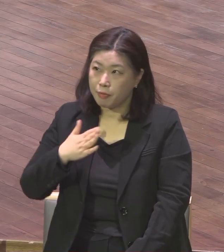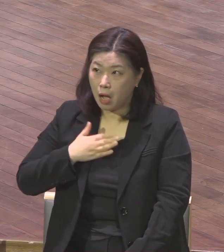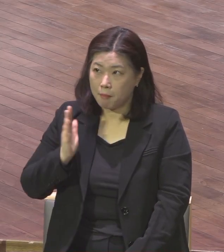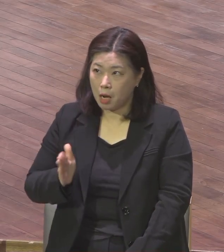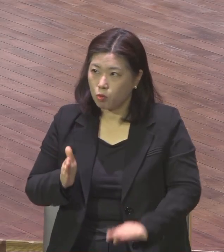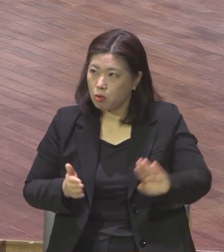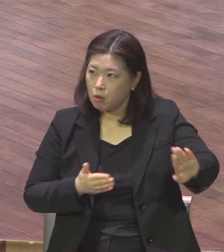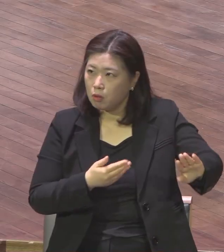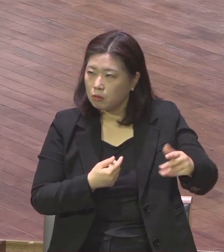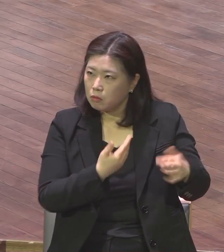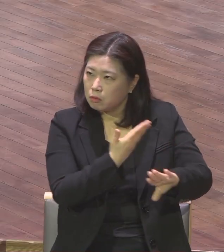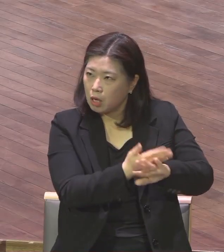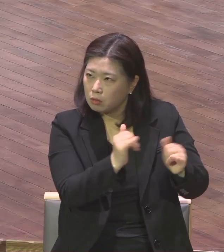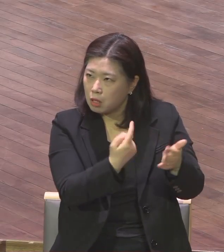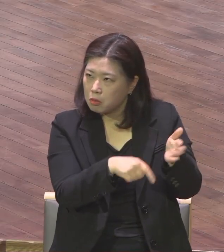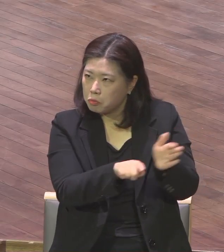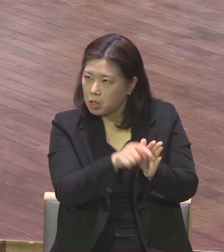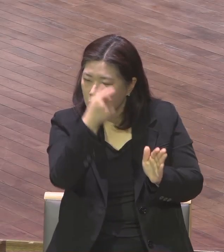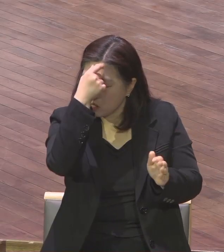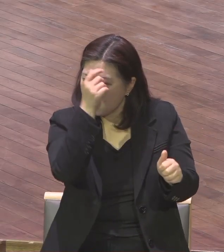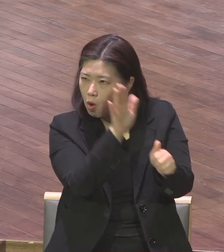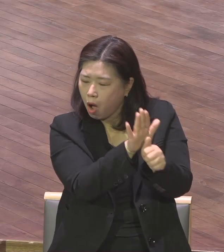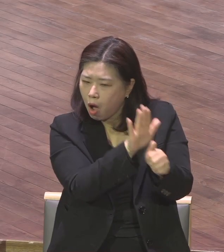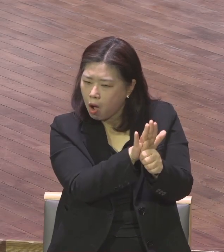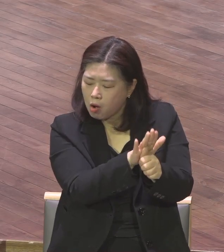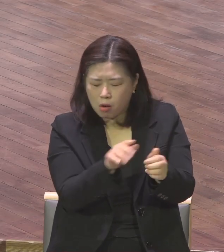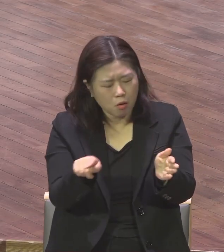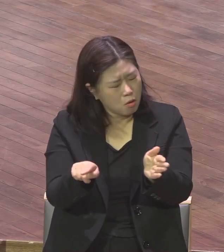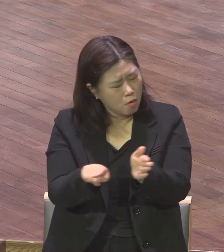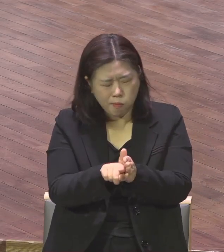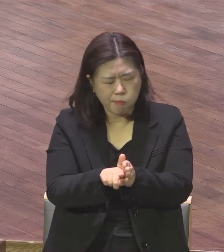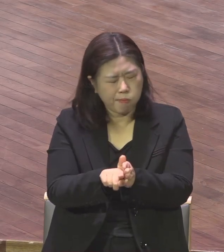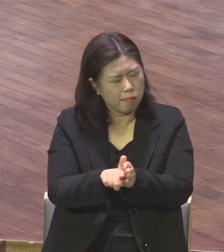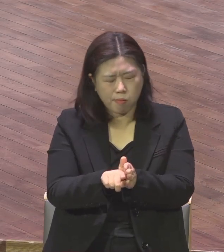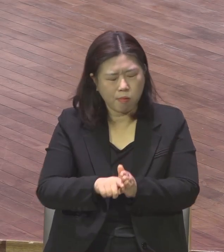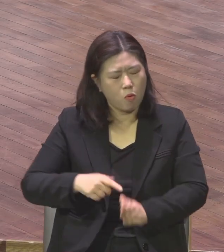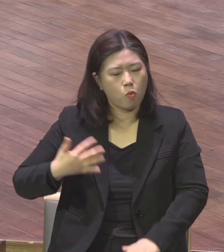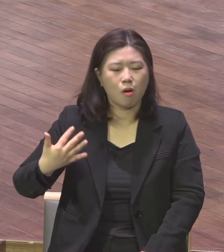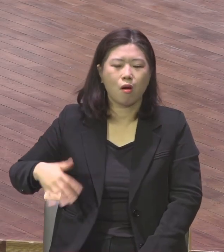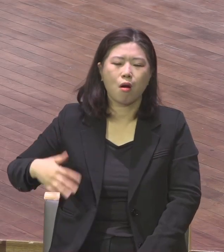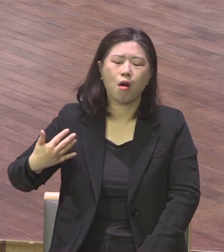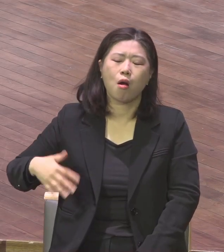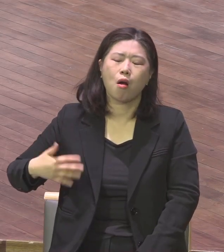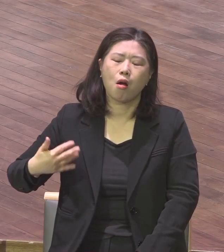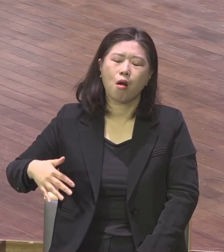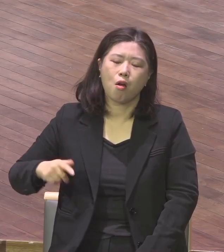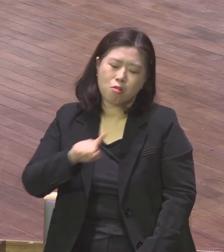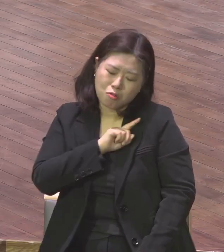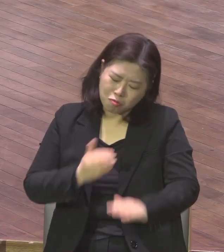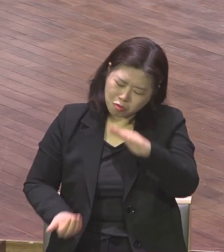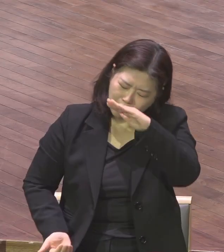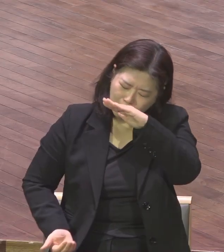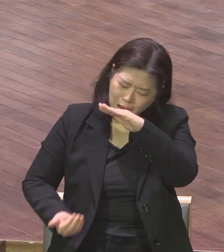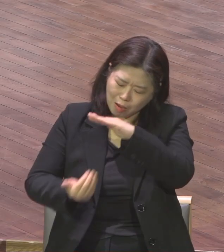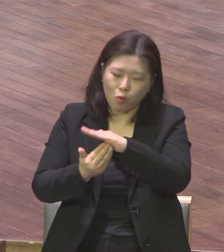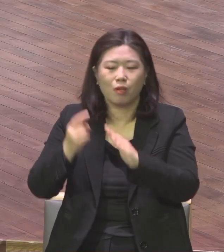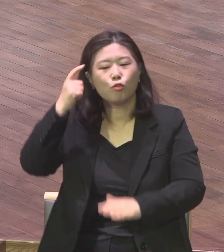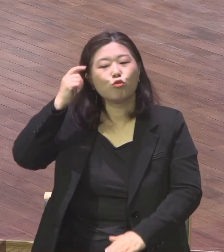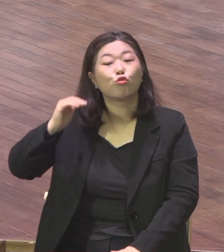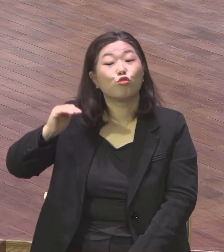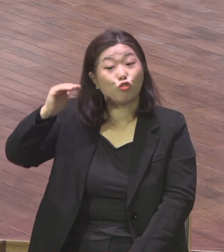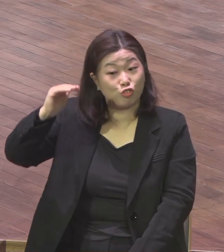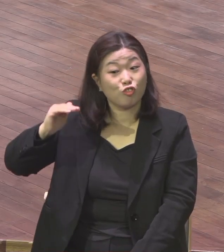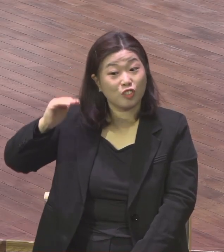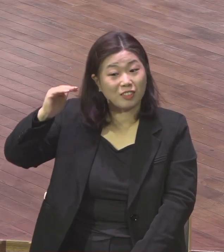기도한다. 한 영혼을 불쌍히 여기서 주께 인도하기 위하여 기도한다. 최고의 수준이지요. 그 한 영혼 구원을